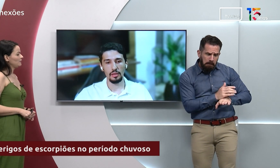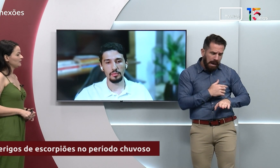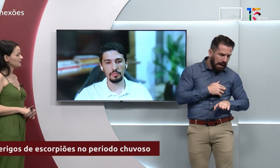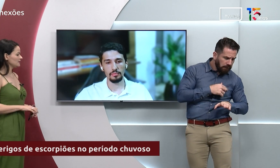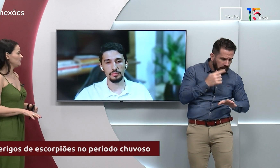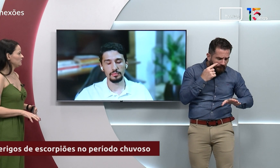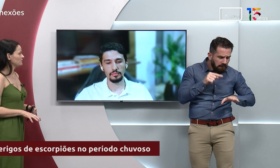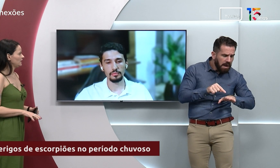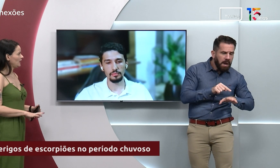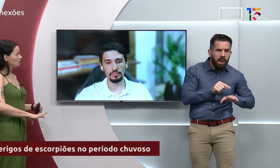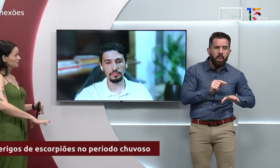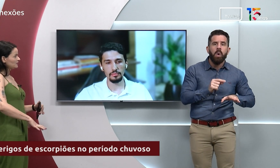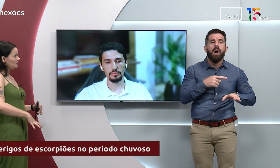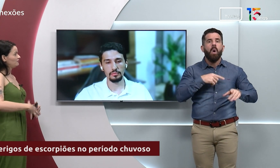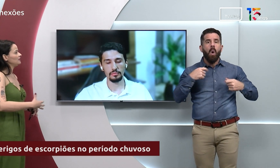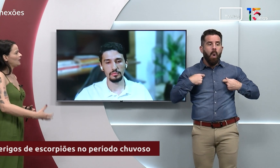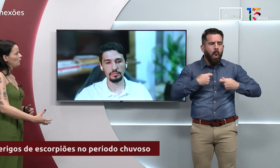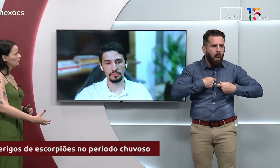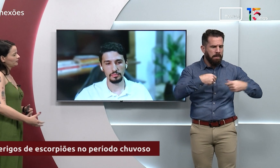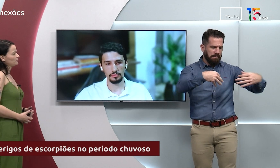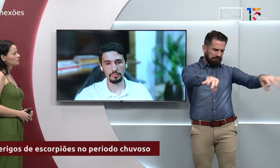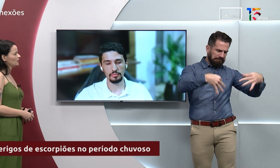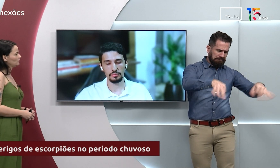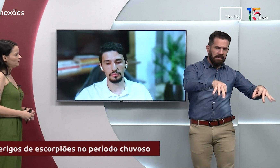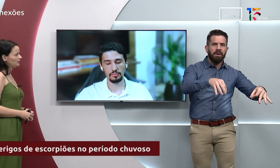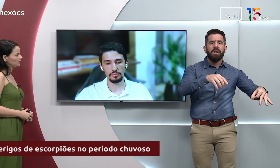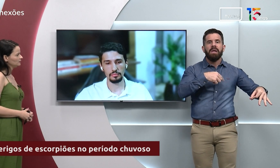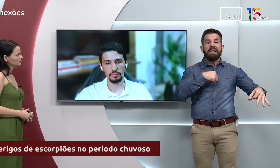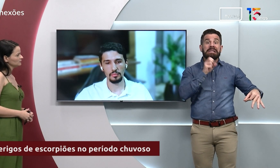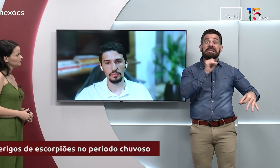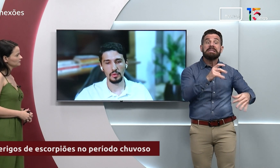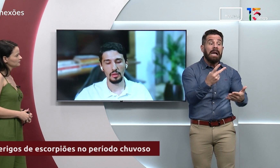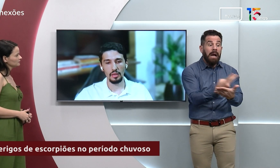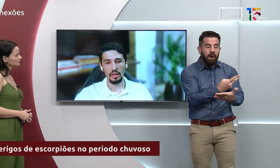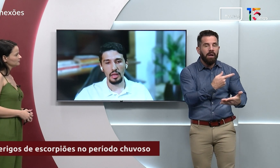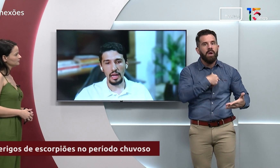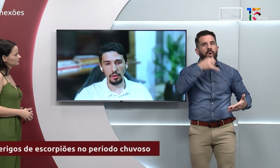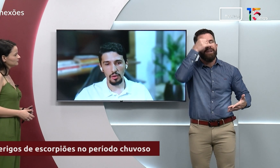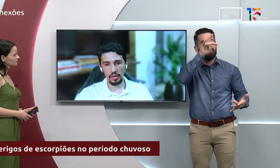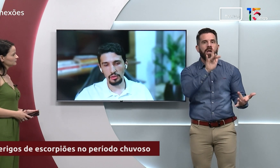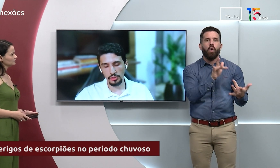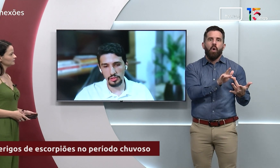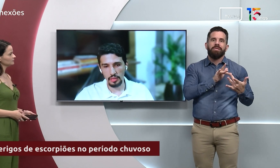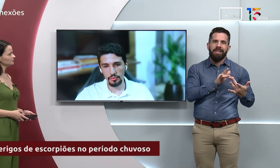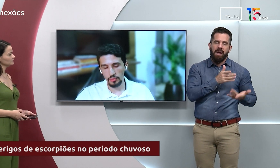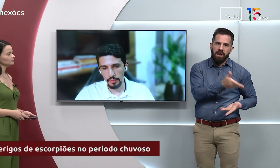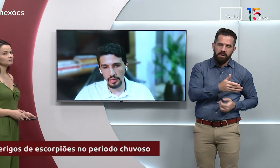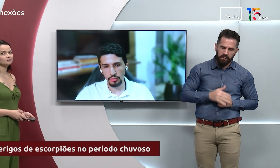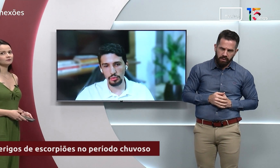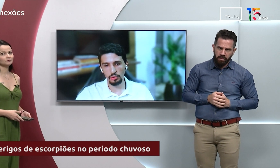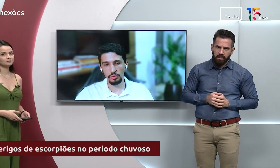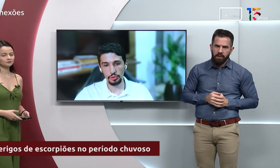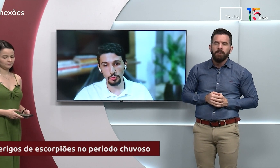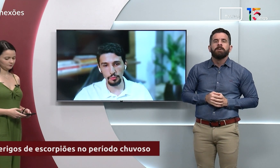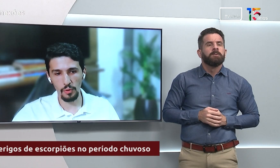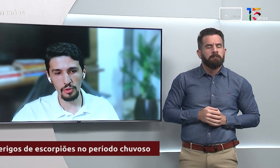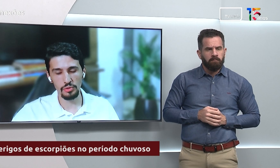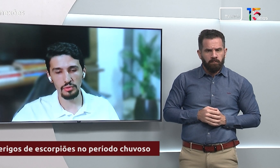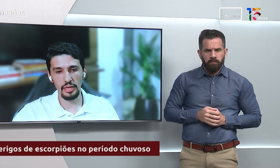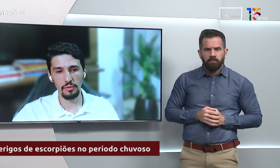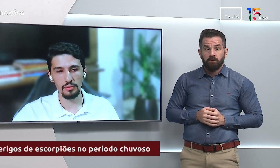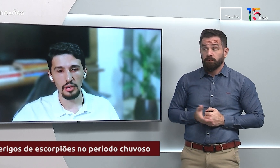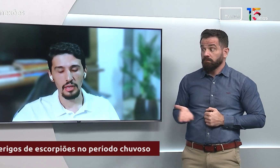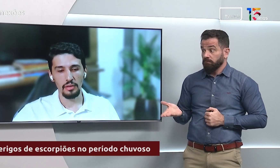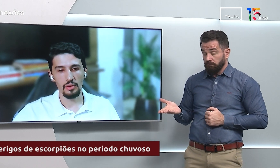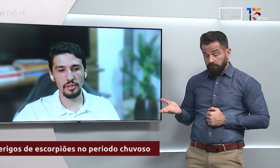calçar, para que se esse animal estiver lá, eu consiga evitar o contato direto com ele. Agora que nós estamos em um período